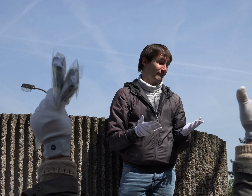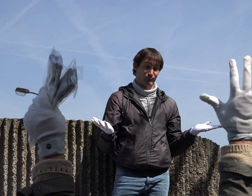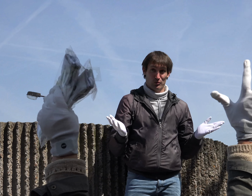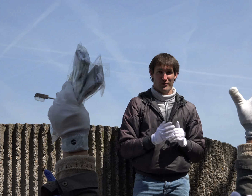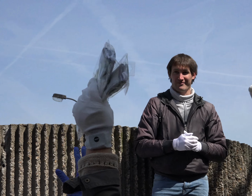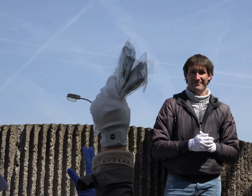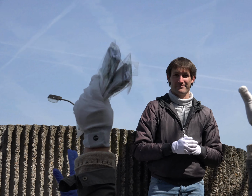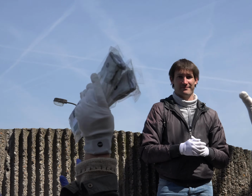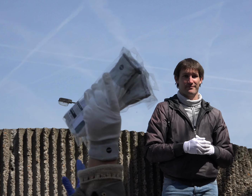Maman.